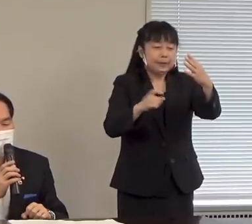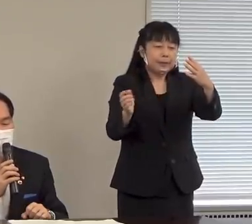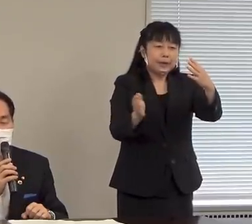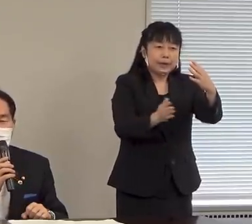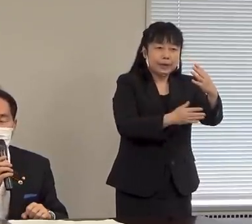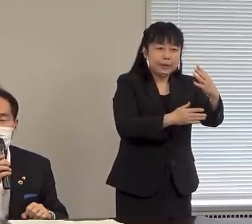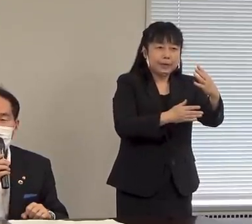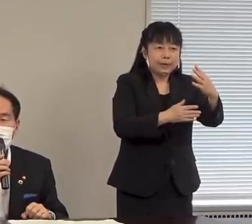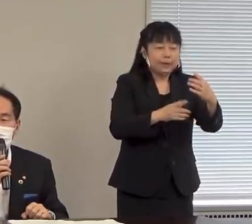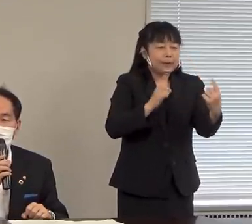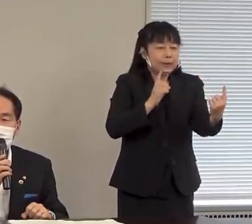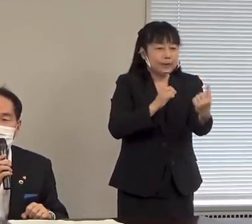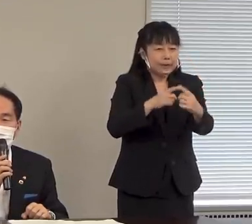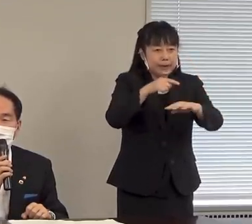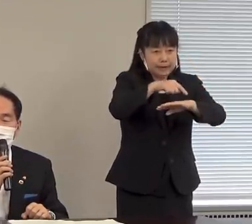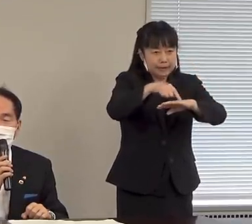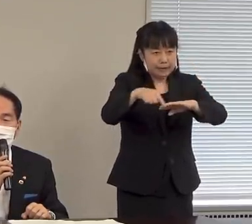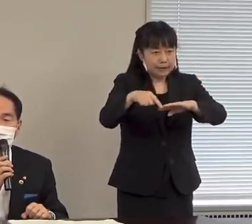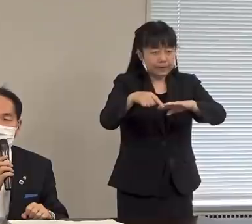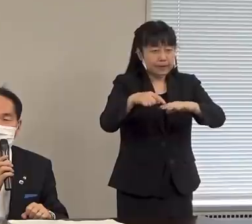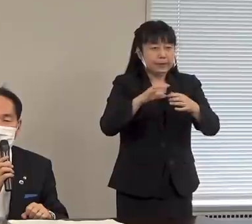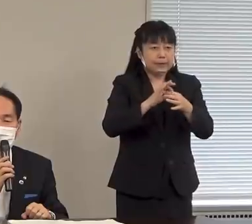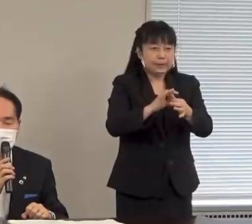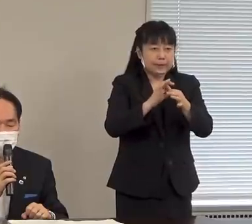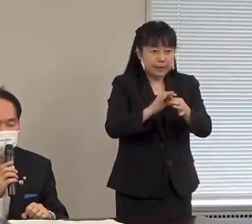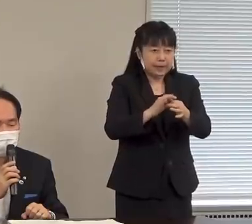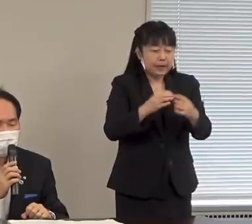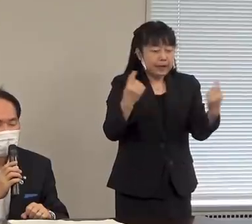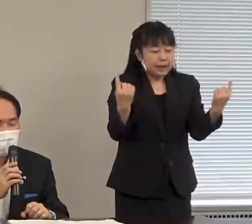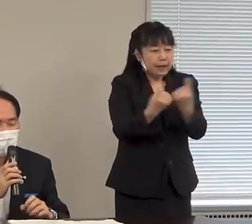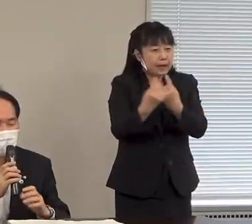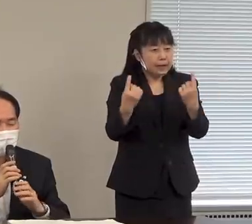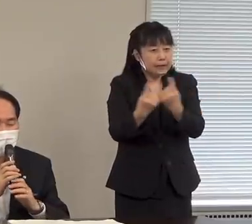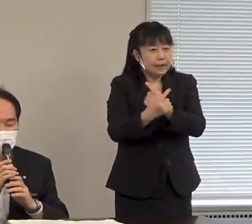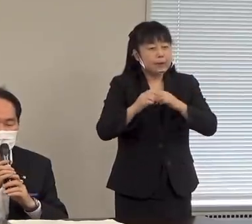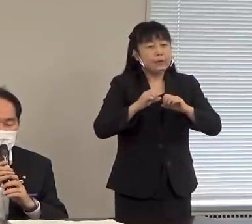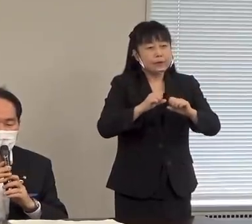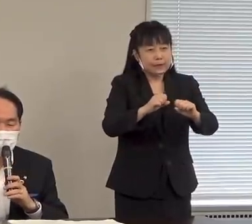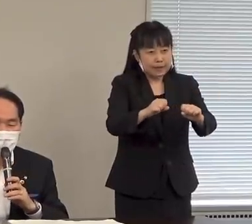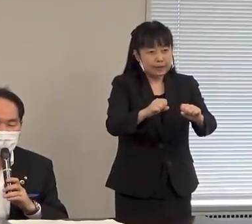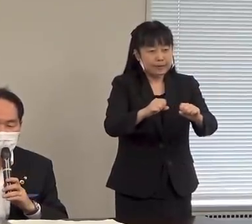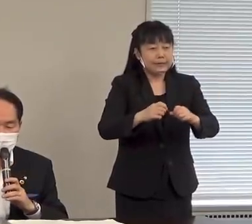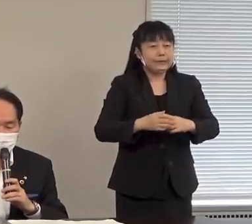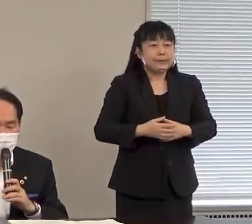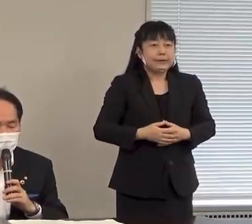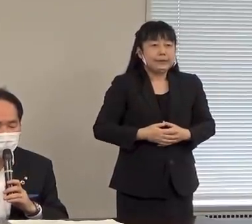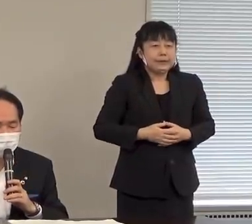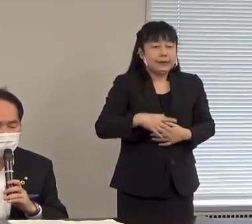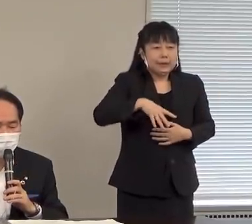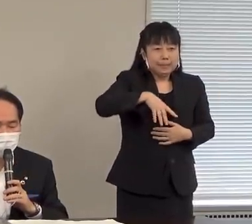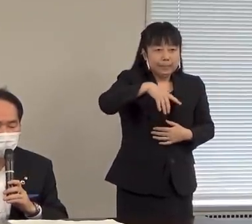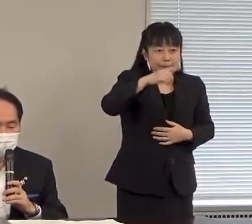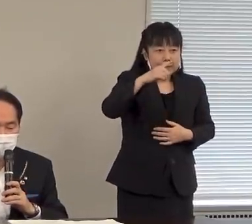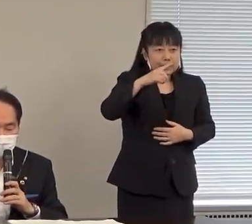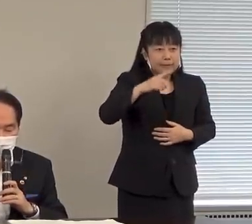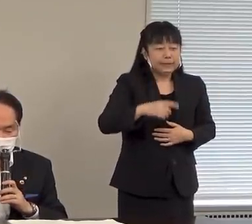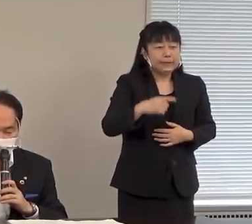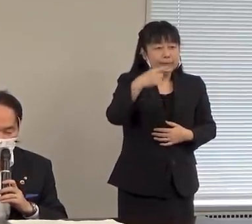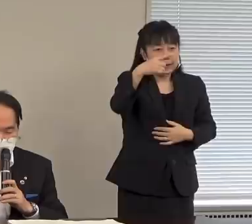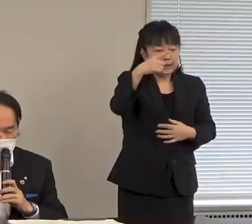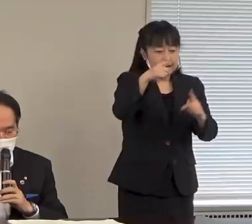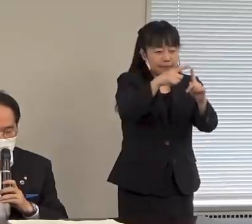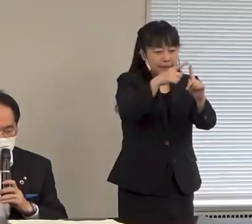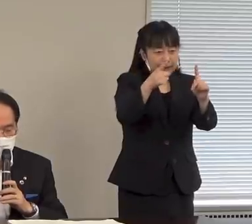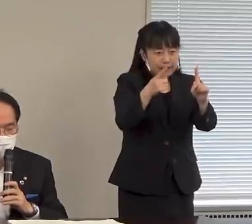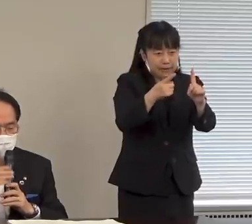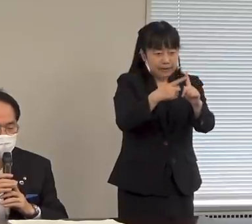対策について、改正を行うものであります。まずこの1ページの今先